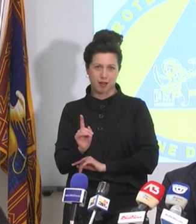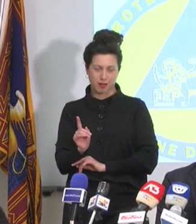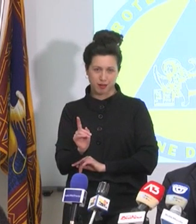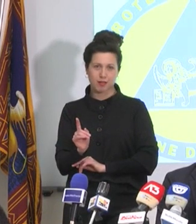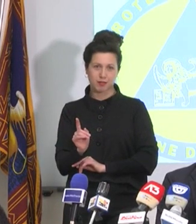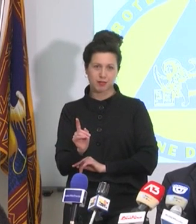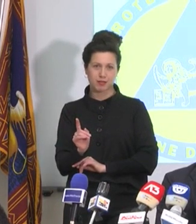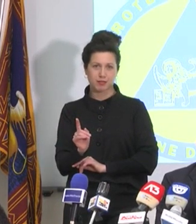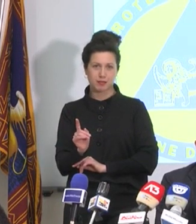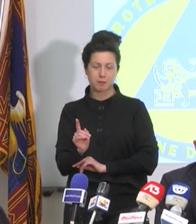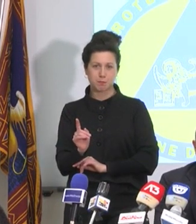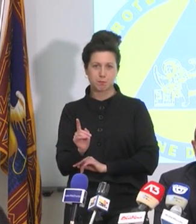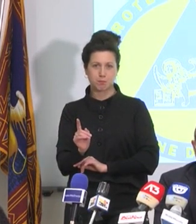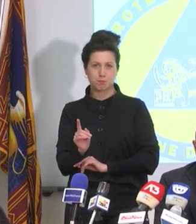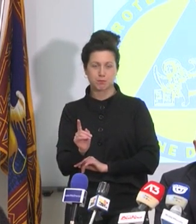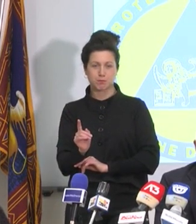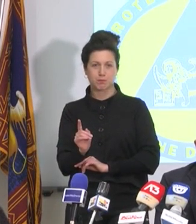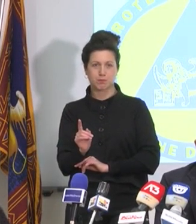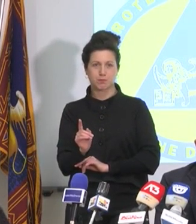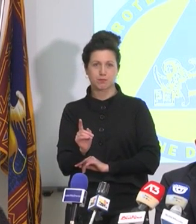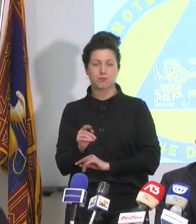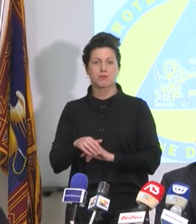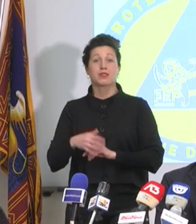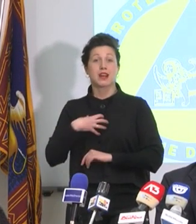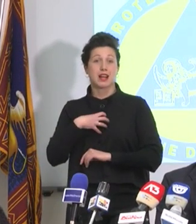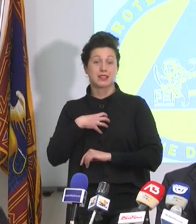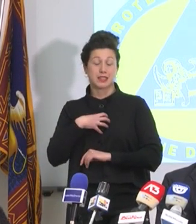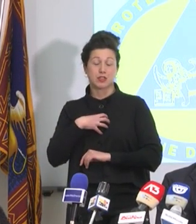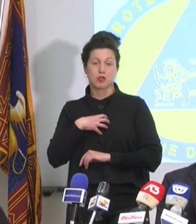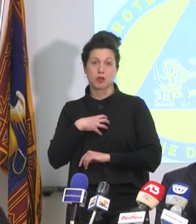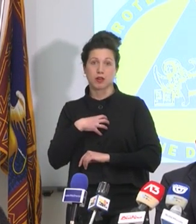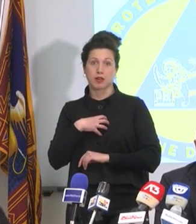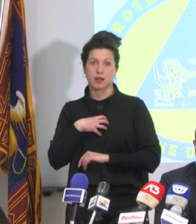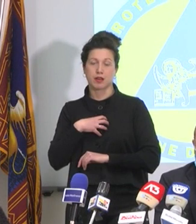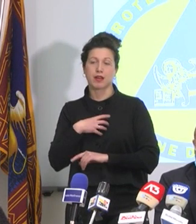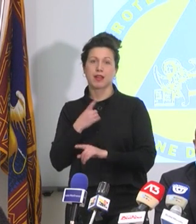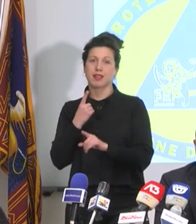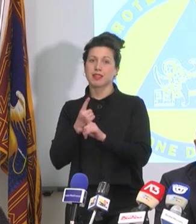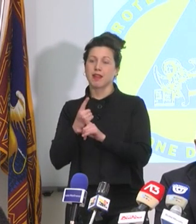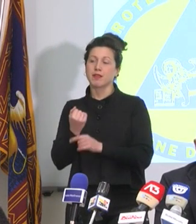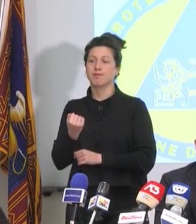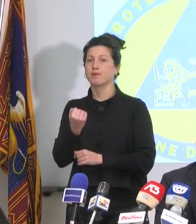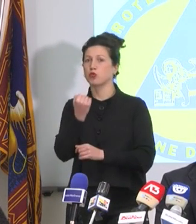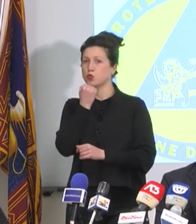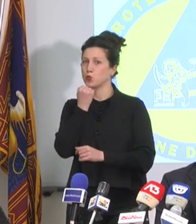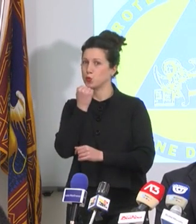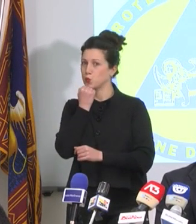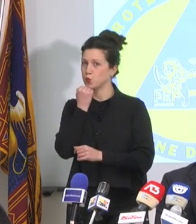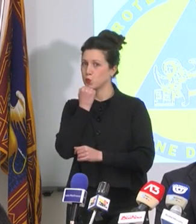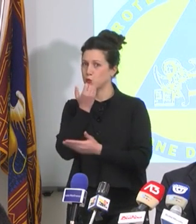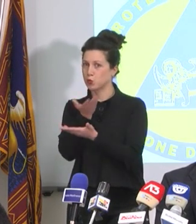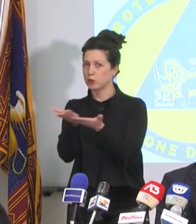il presidente del veneto luca zaia prende le distanze l'assessore si deve scusare quantomeno ho visto considerato che stiamo parlando